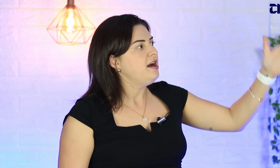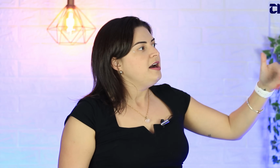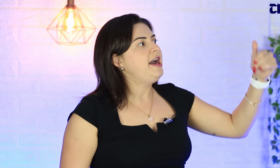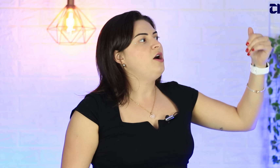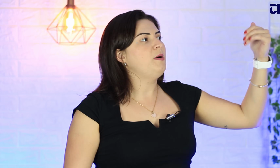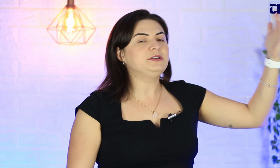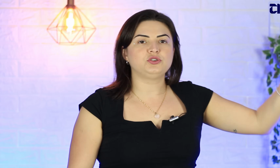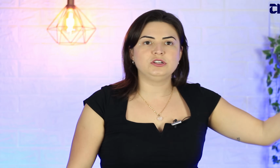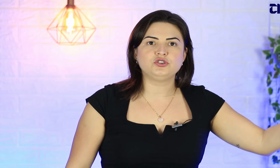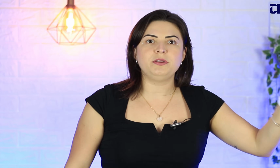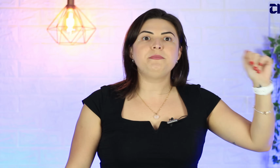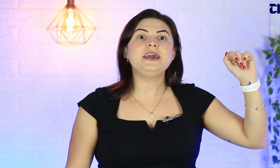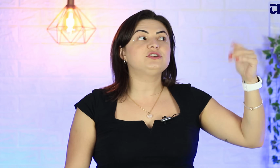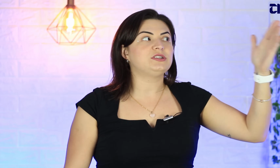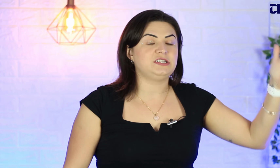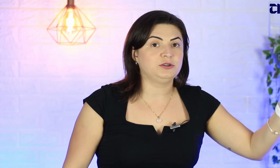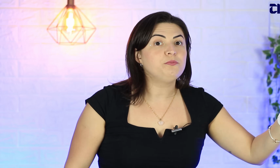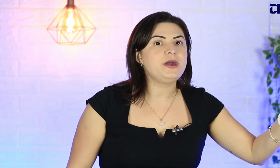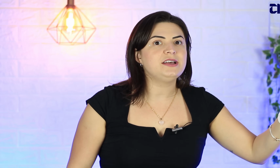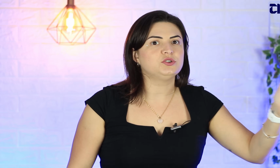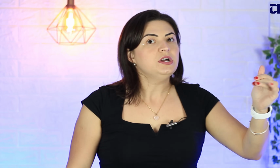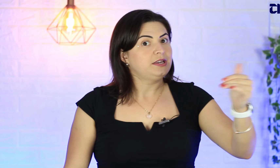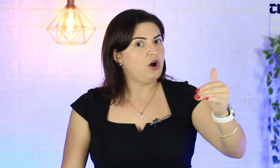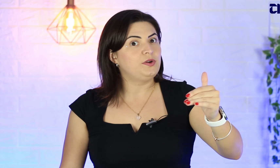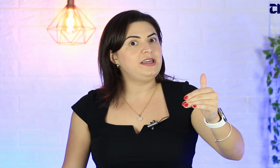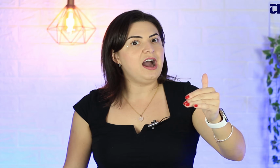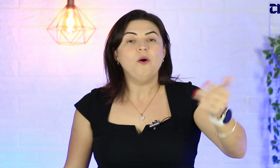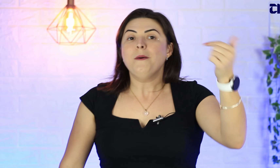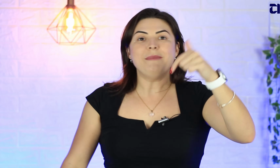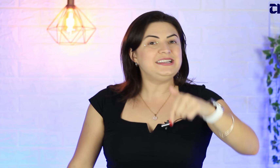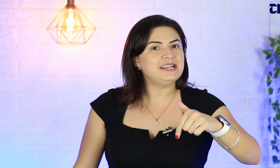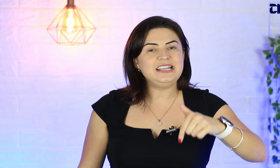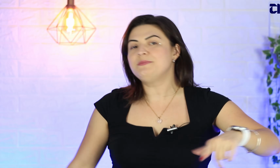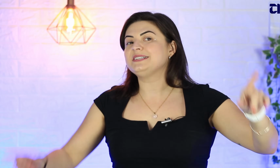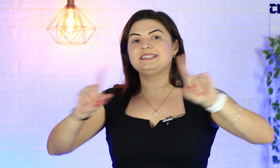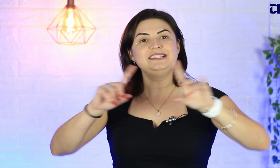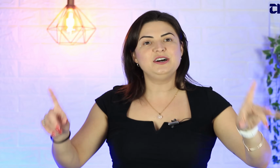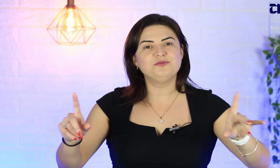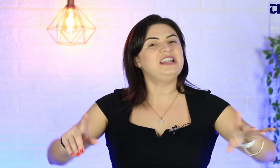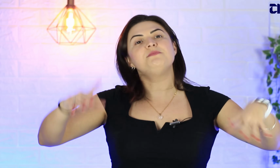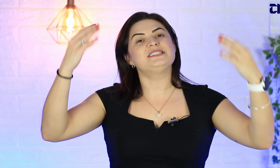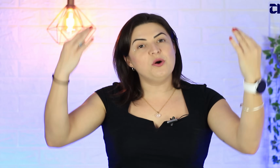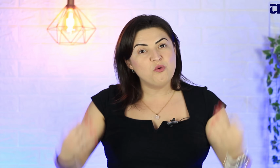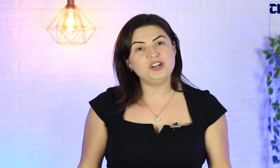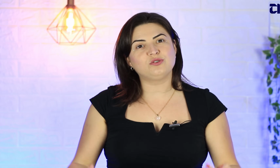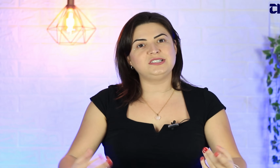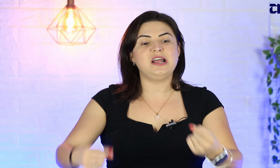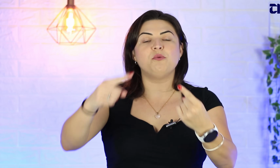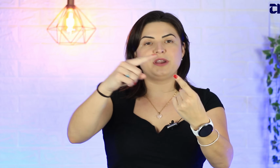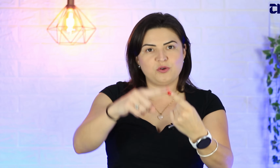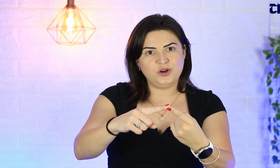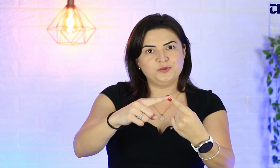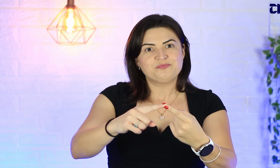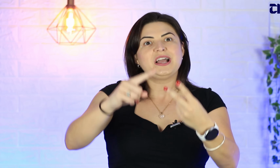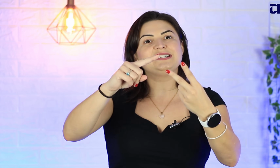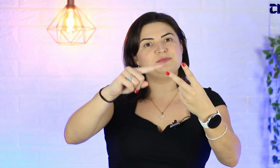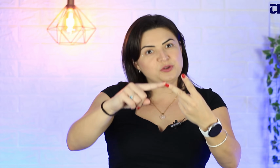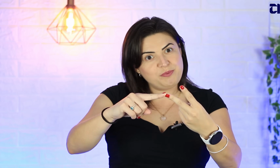quê? É uma pessoa de sobrepeso, acima do peso, que é o ideal. Mas, na Libras, não. Na Libras é o único sinal para gordo, acima do